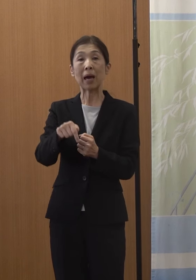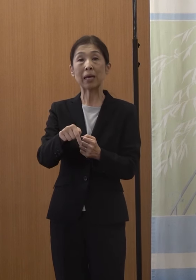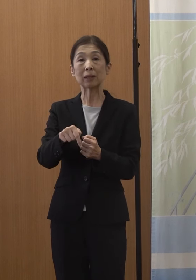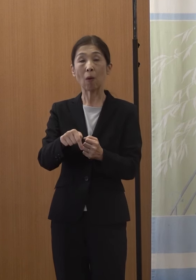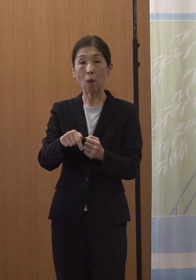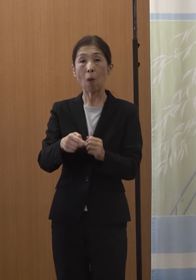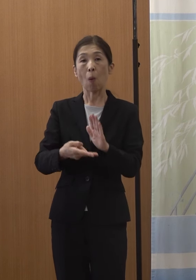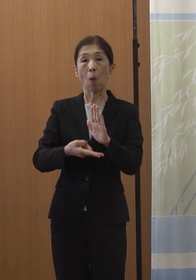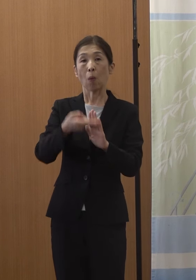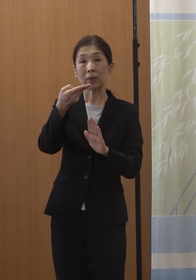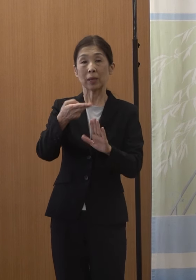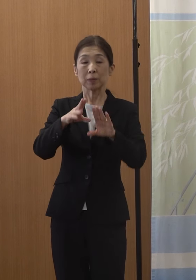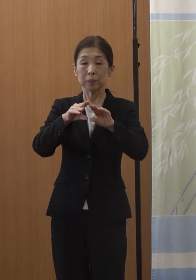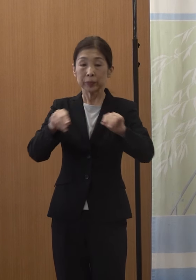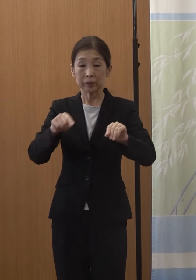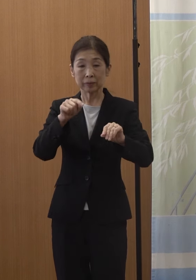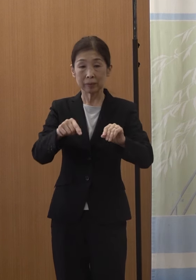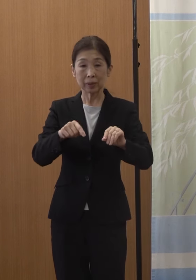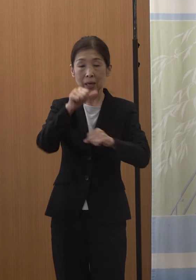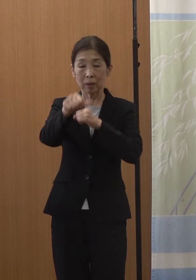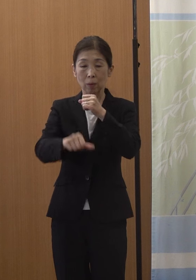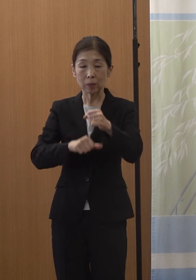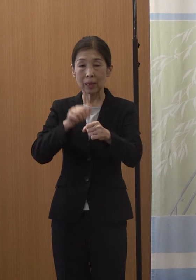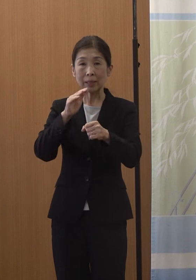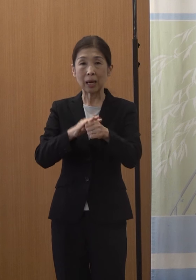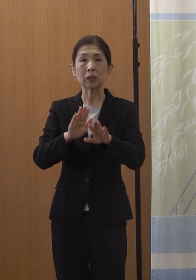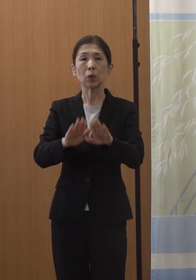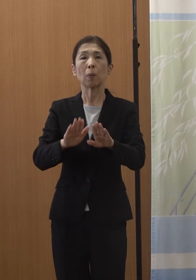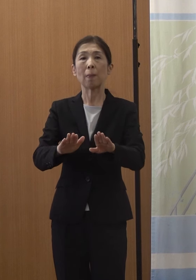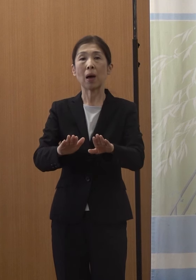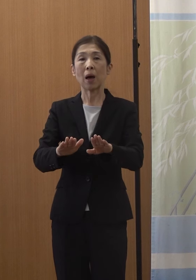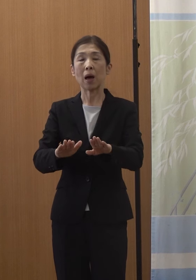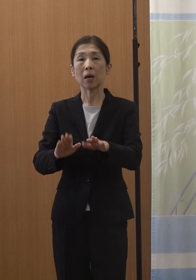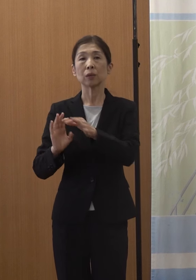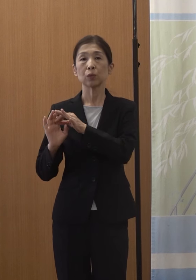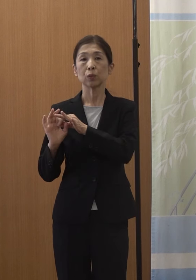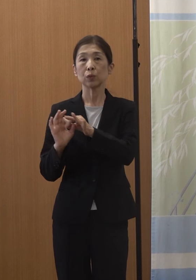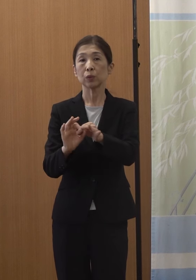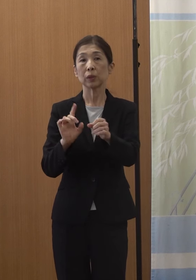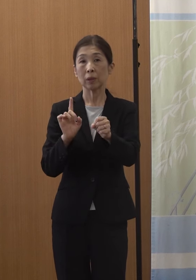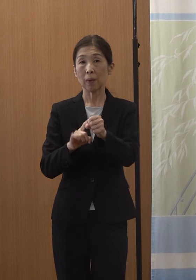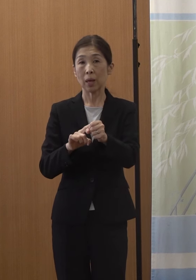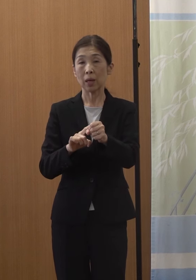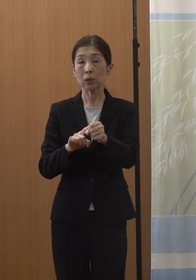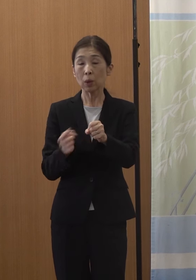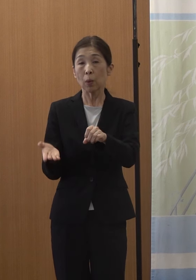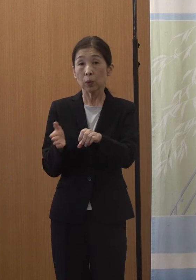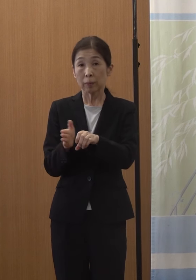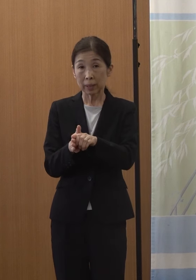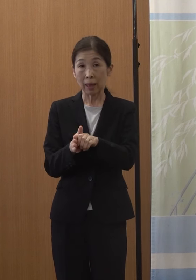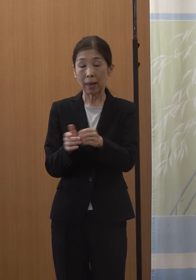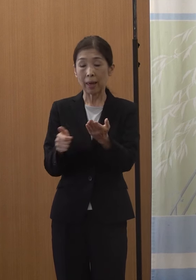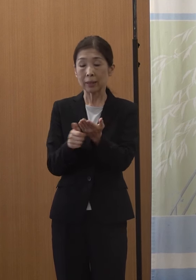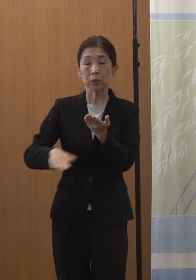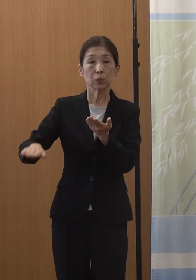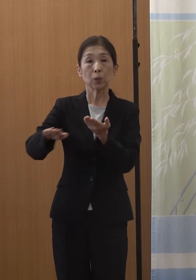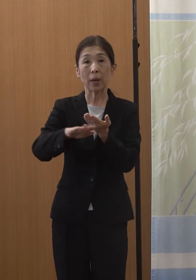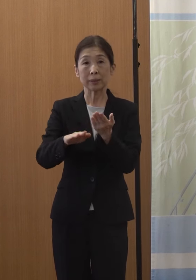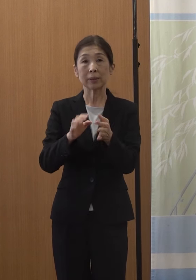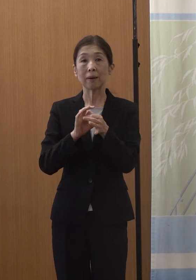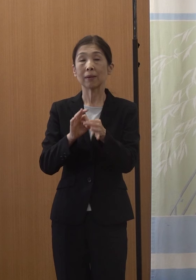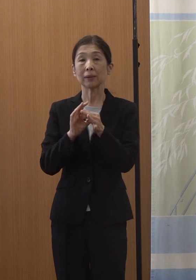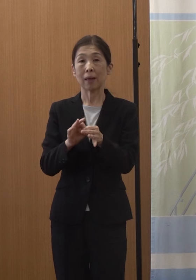跡地についてもう5年以上も、ああいう状況になっているという、ことも考えた中で、駅周辺について改